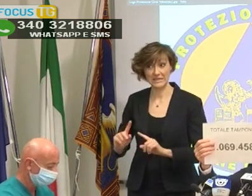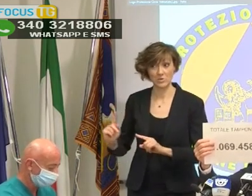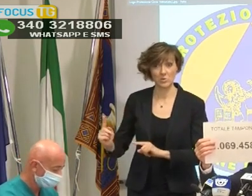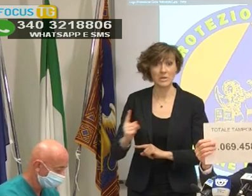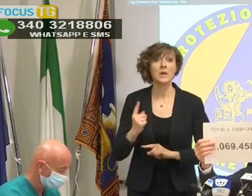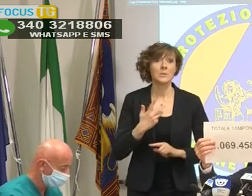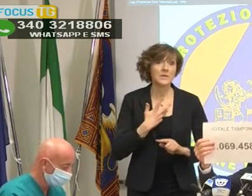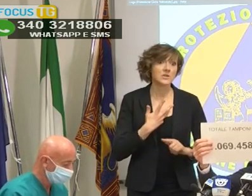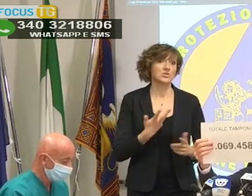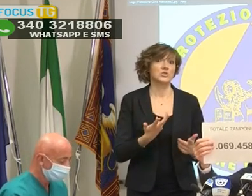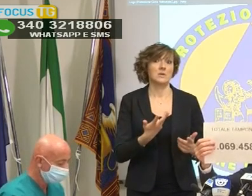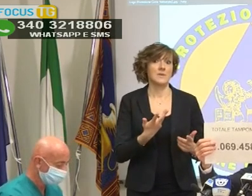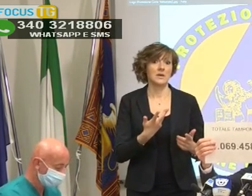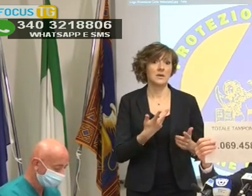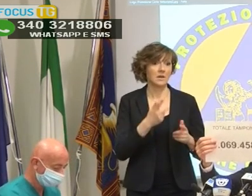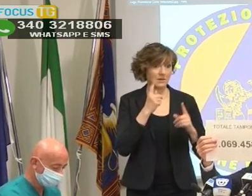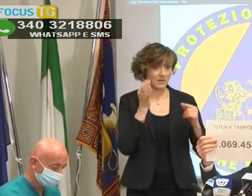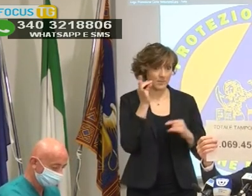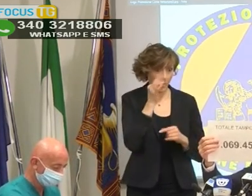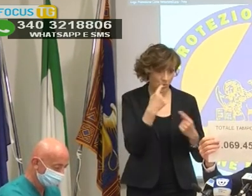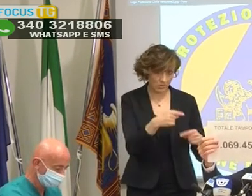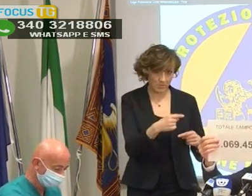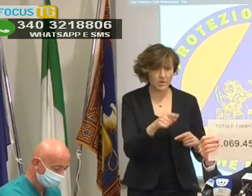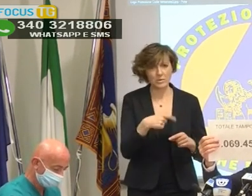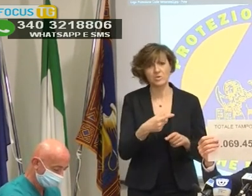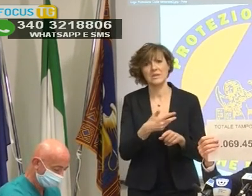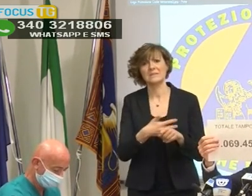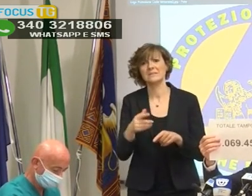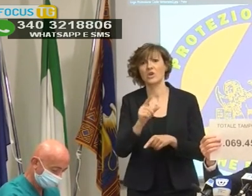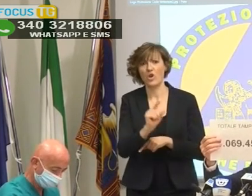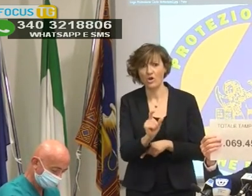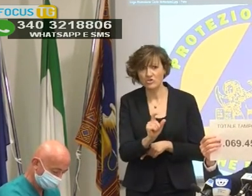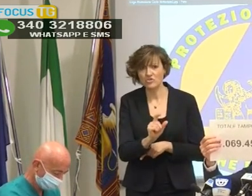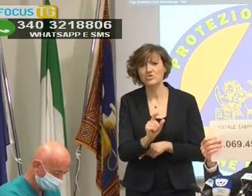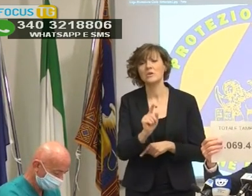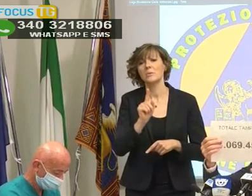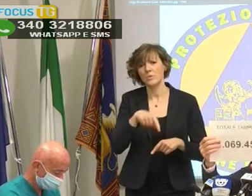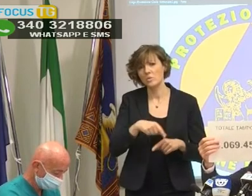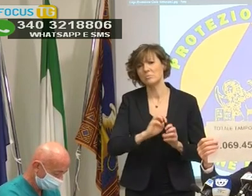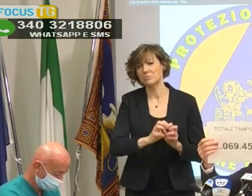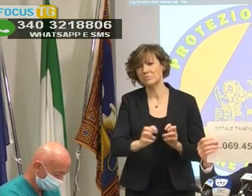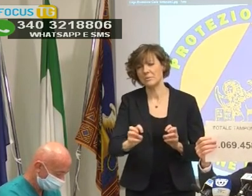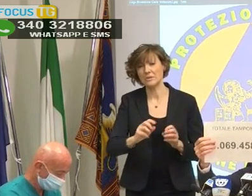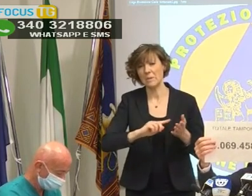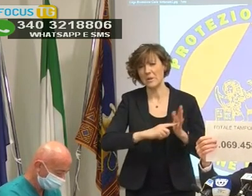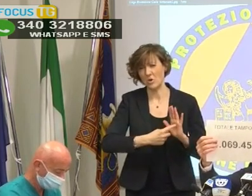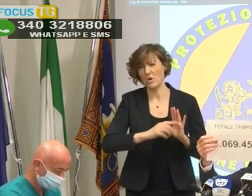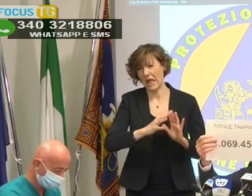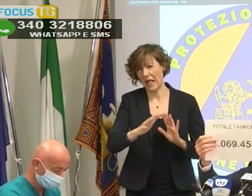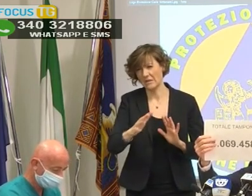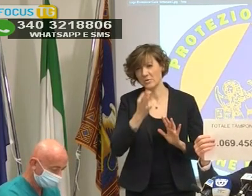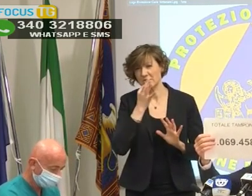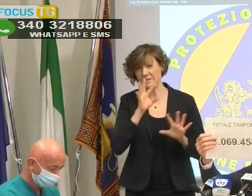poi sono i saponetti, i sierologici, che sono almeno un'altra milionata. Cioè voi dovete considerare che oltre ai tamponi abbiamo fatto